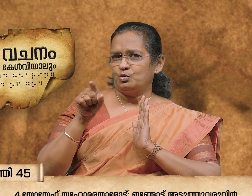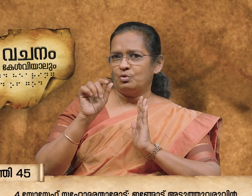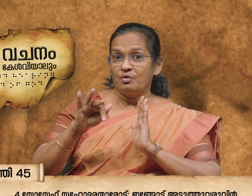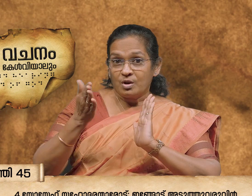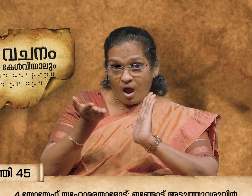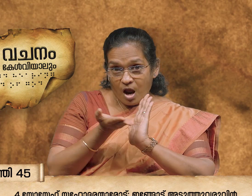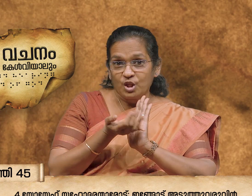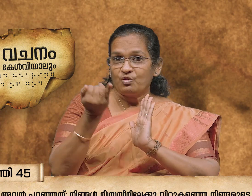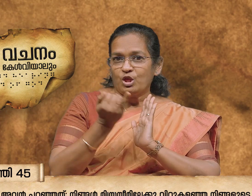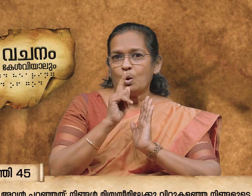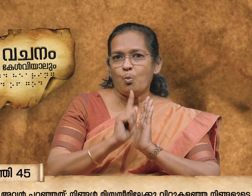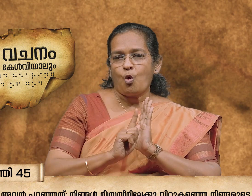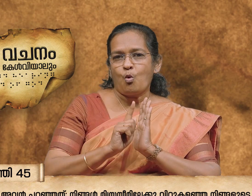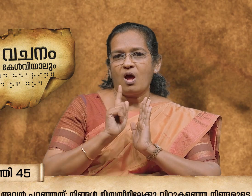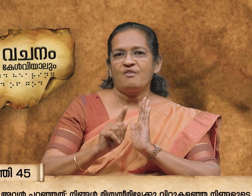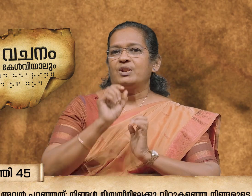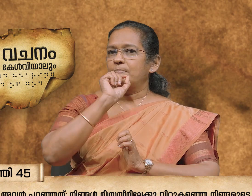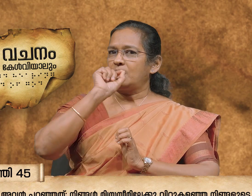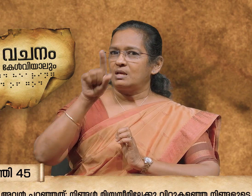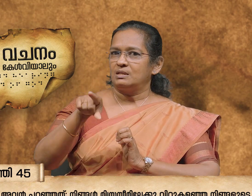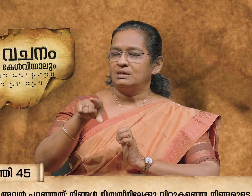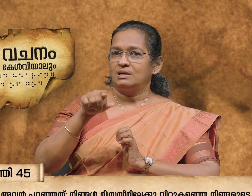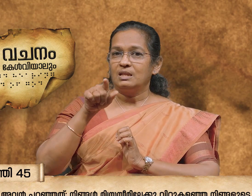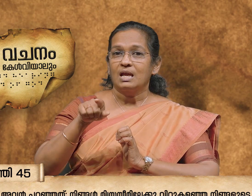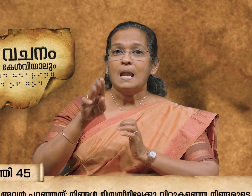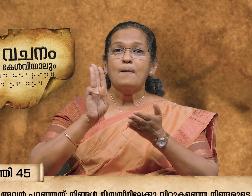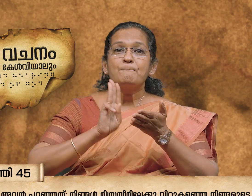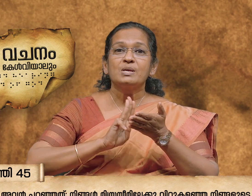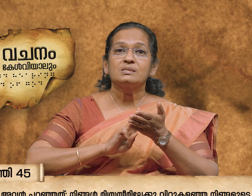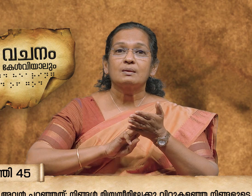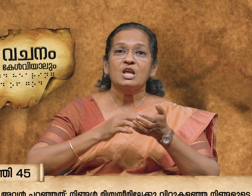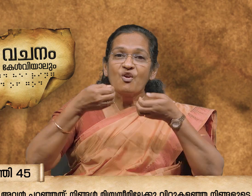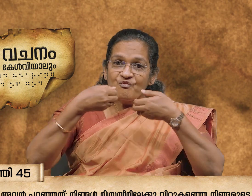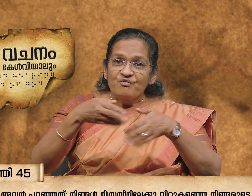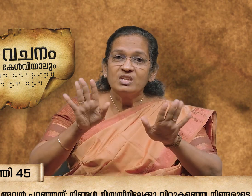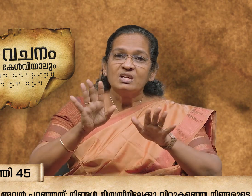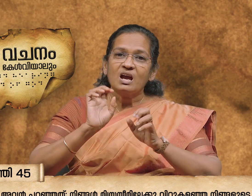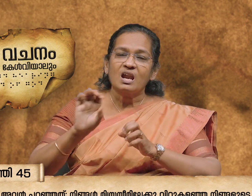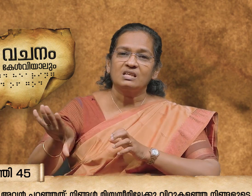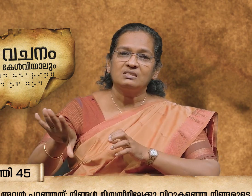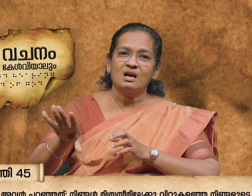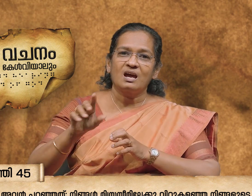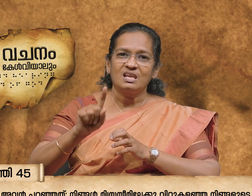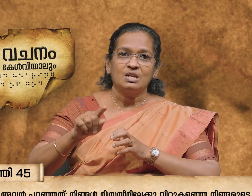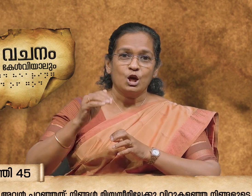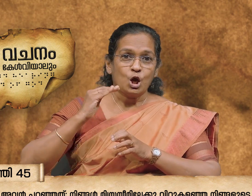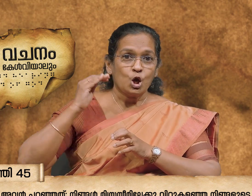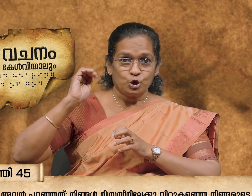ചെന്നപ്പോൾ അവൻ പറഞ്ഞത്, നിങ്ങൾ മിസ്രൈമിലേക്ക് വിറ്റുകളഞ്ഞ നിങ്ങളുടെ സഹോദരൻ യോസഫാകുന്നു